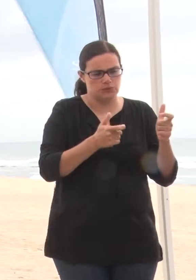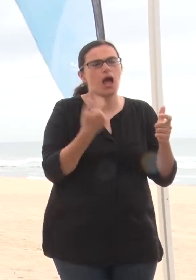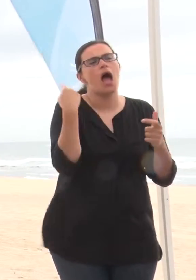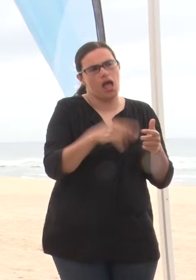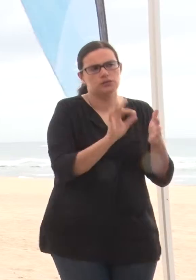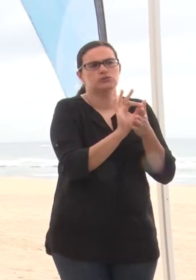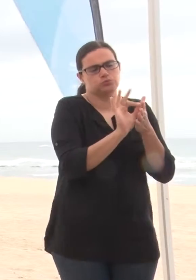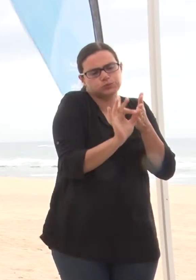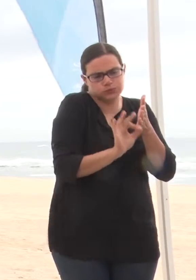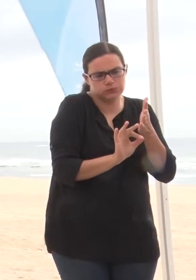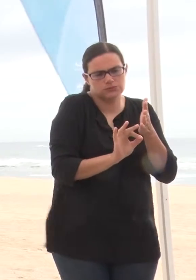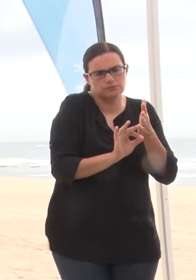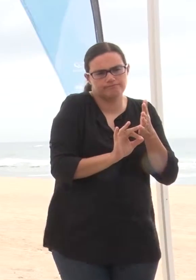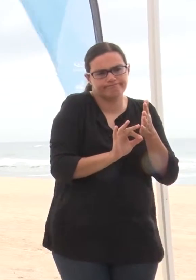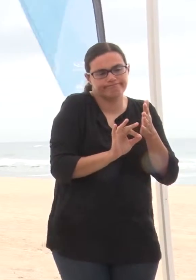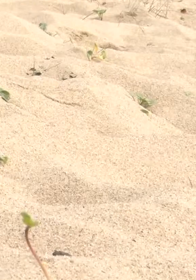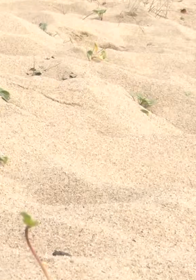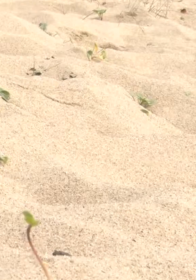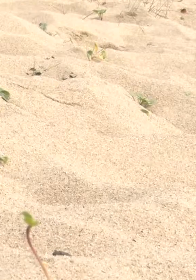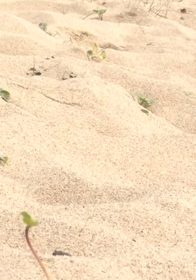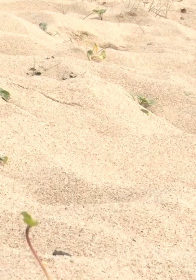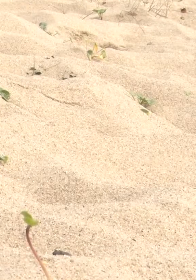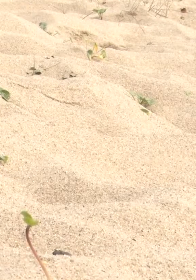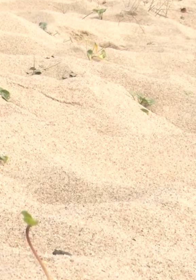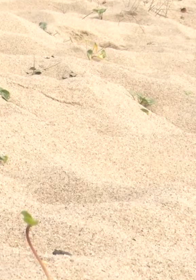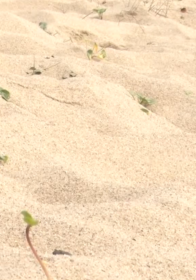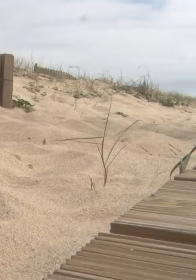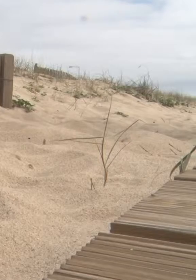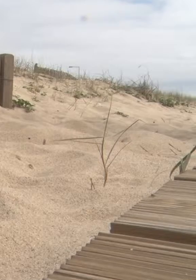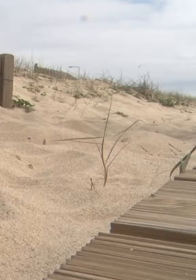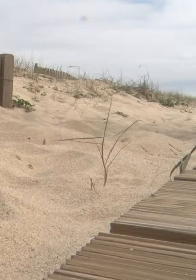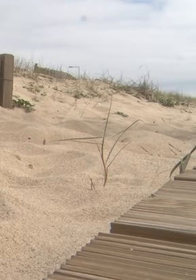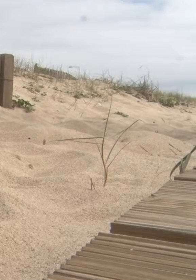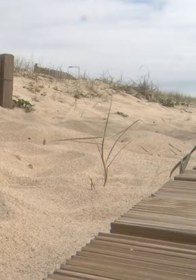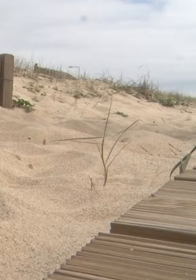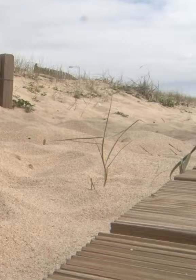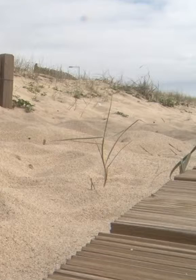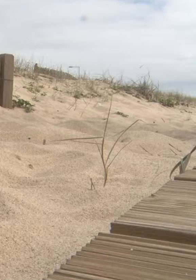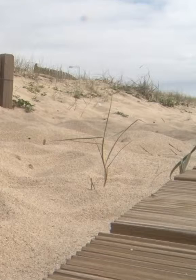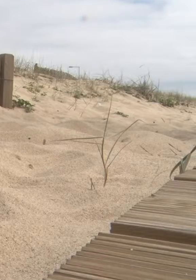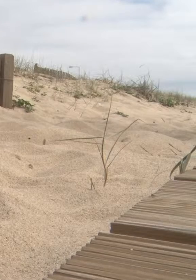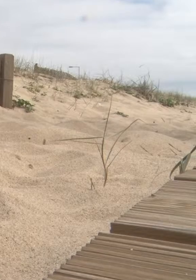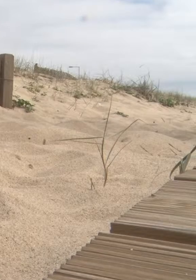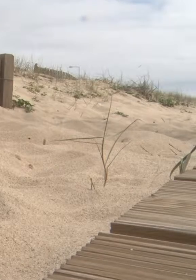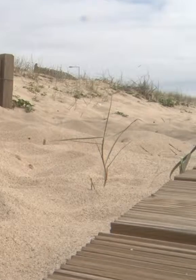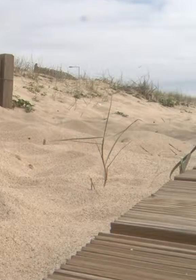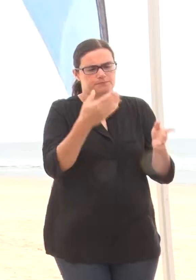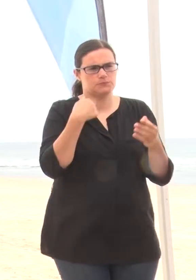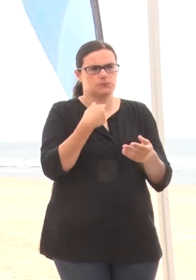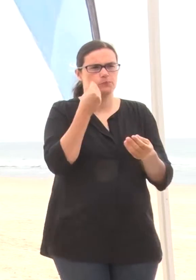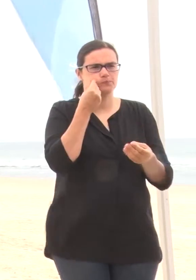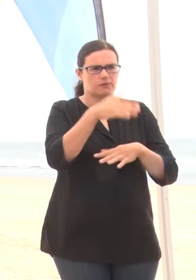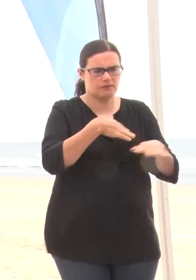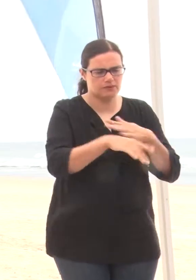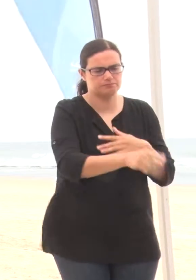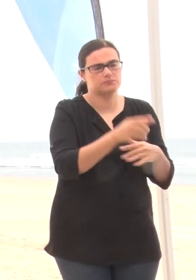especificidades inatas ou adquiridas. A igualdade não é o princípio da abordagem, mas é o fim da abordagem. E